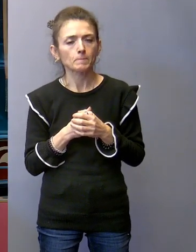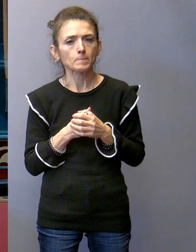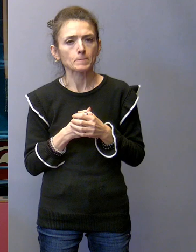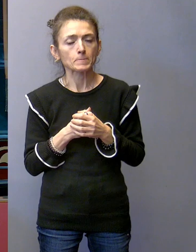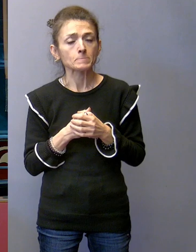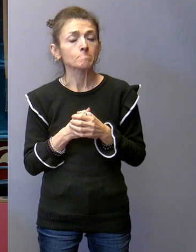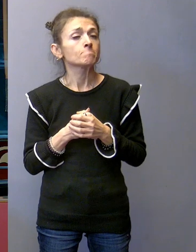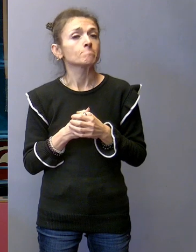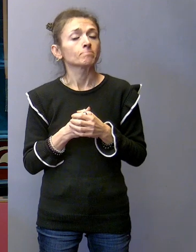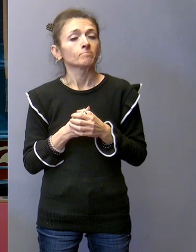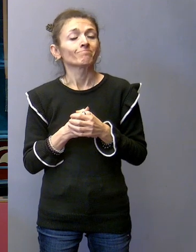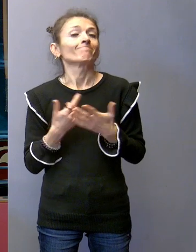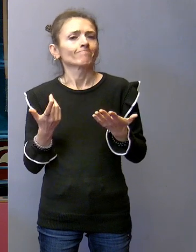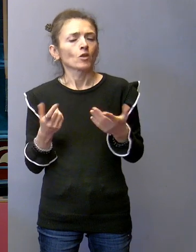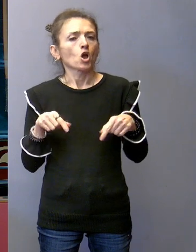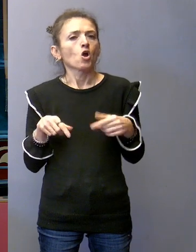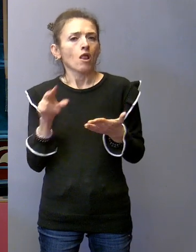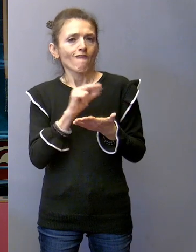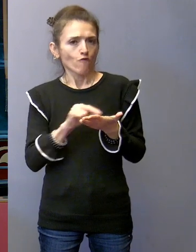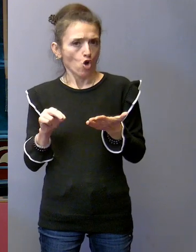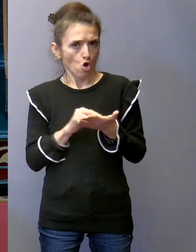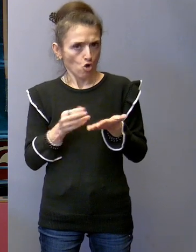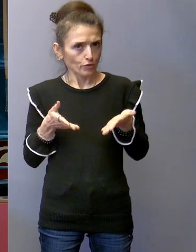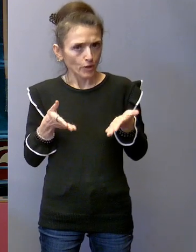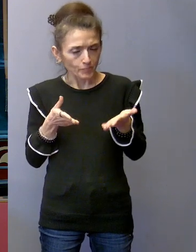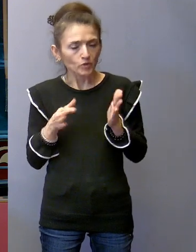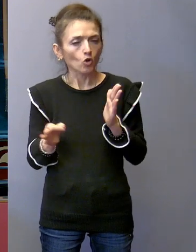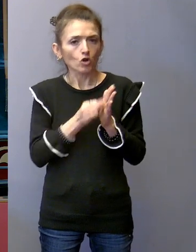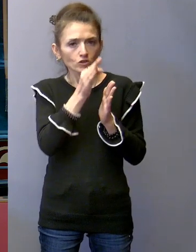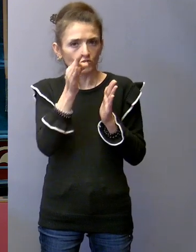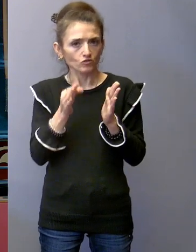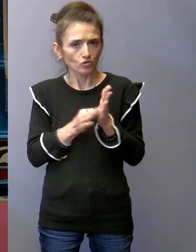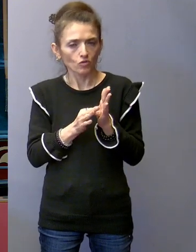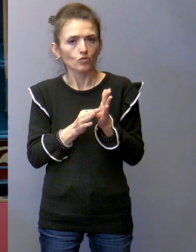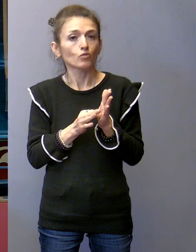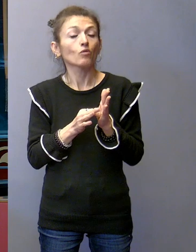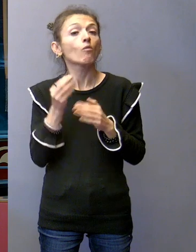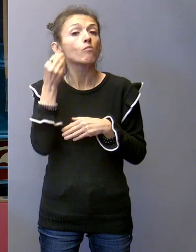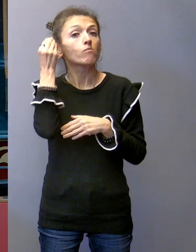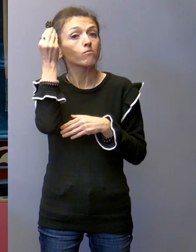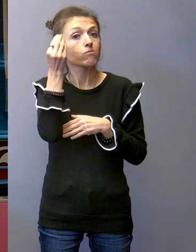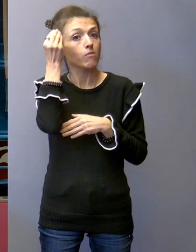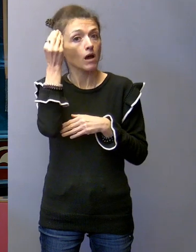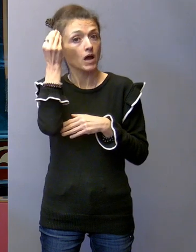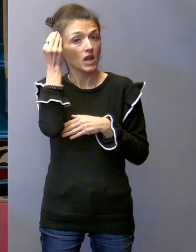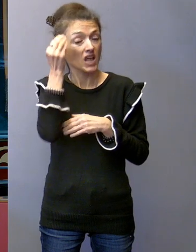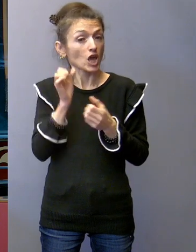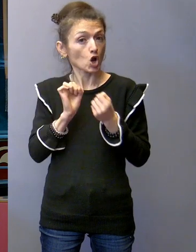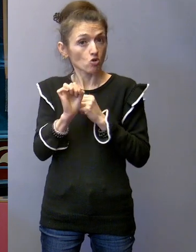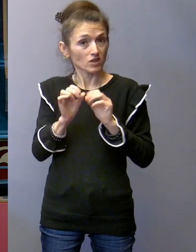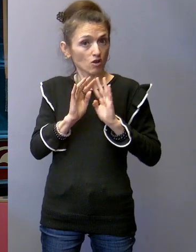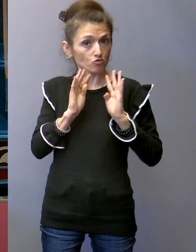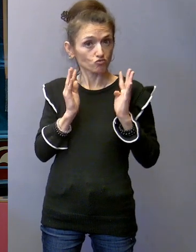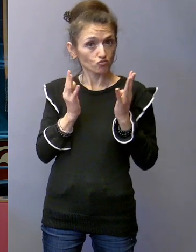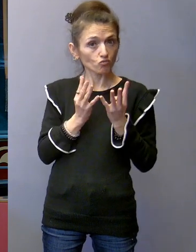metto in votazione quindi gli ordini del giorno quindi con parere contrario